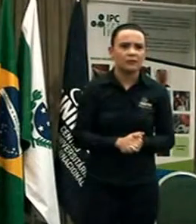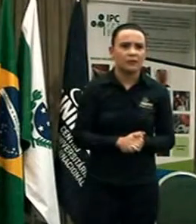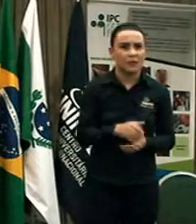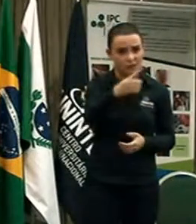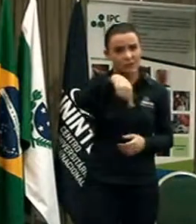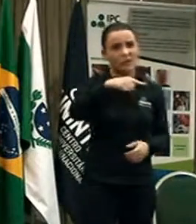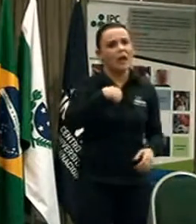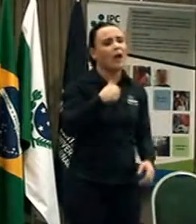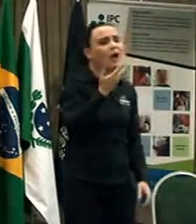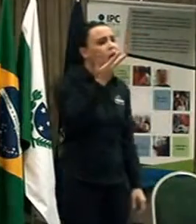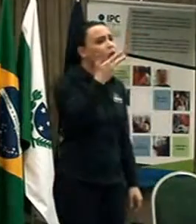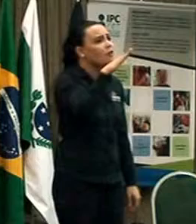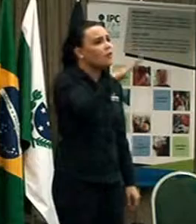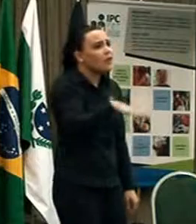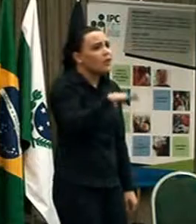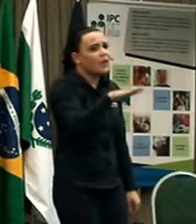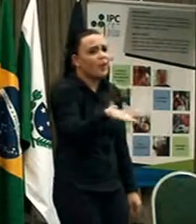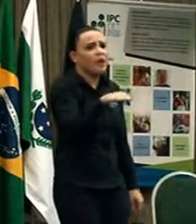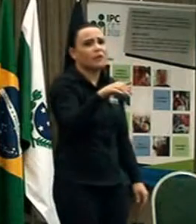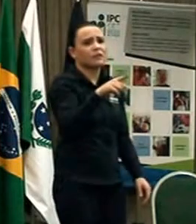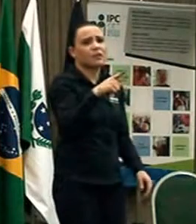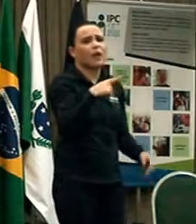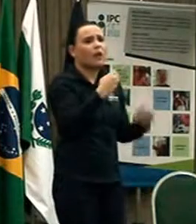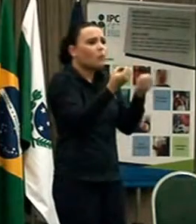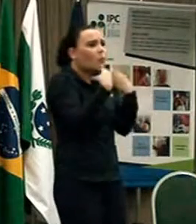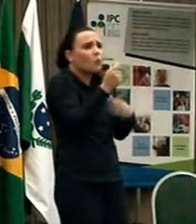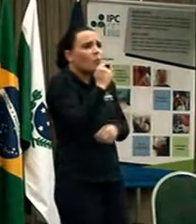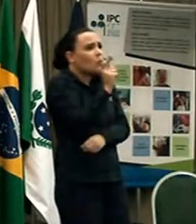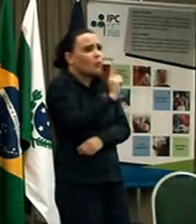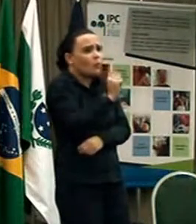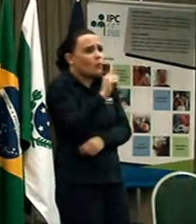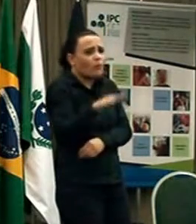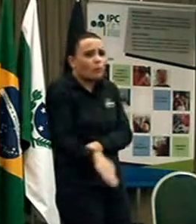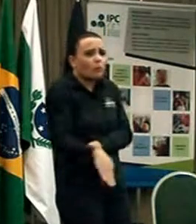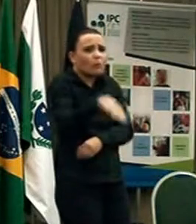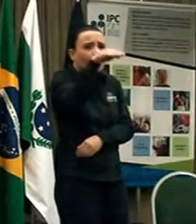alegar, ah, não fomos educados para reivindicar.